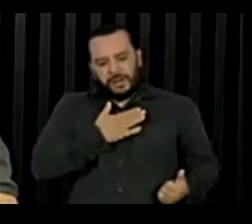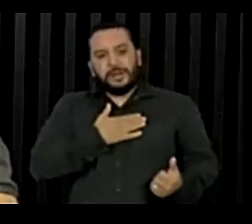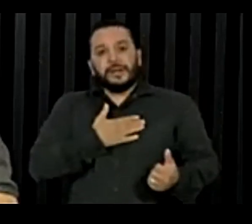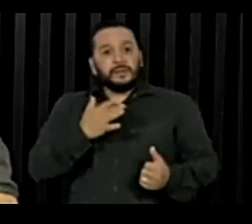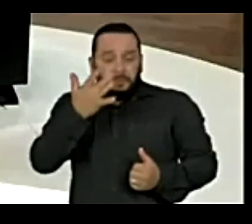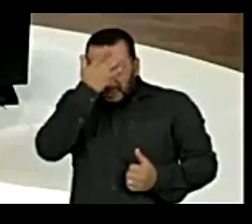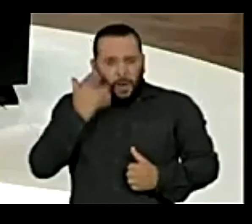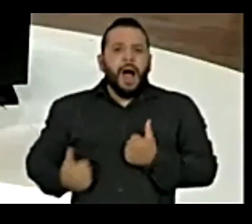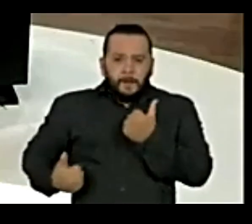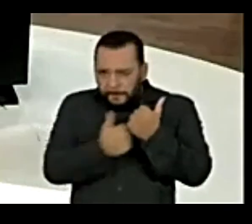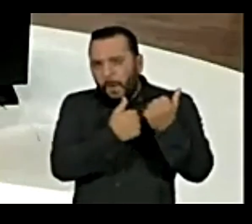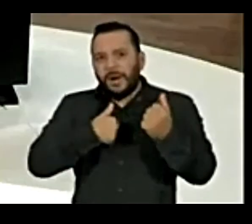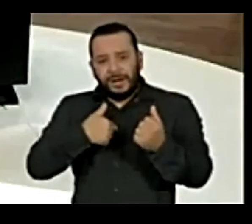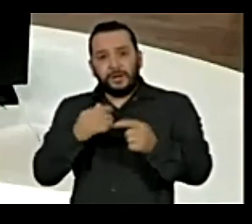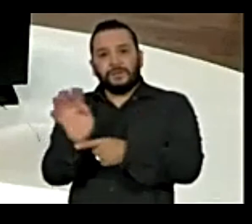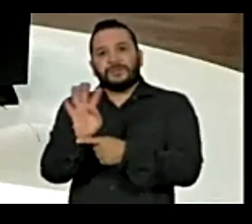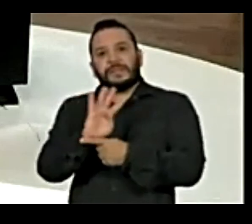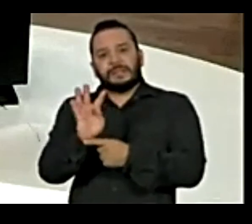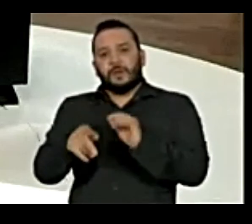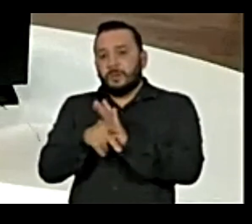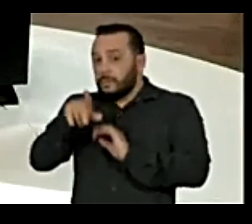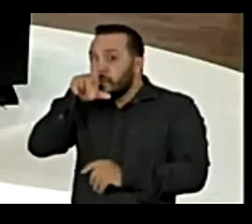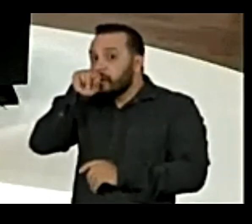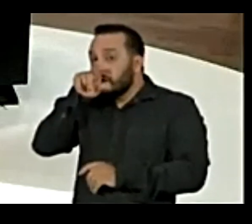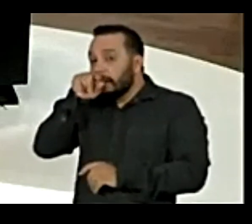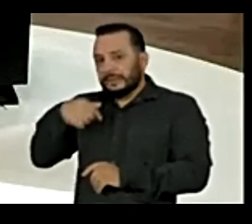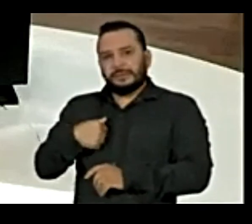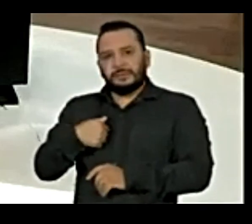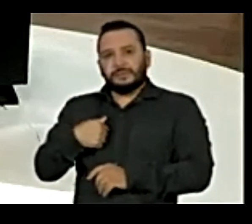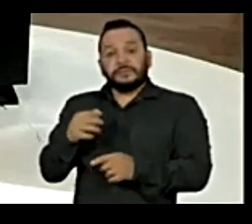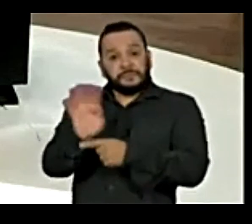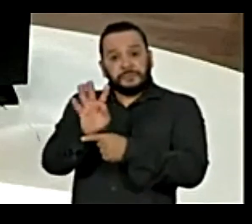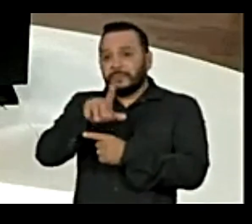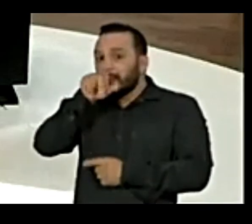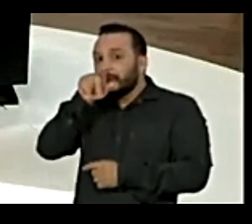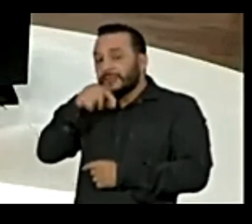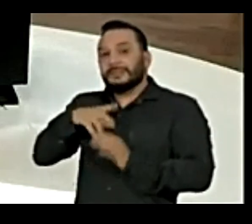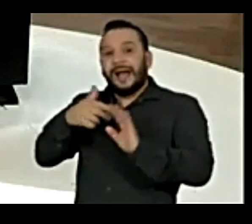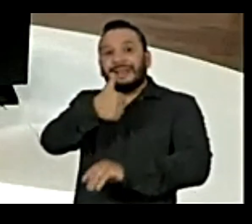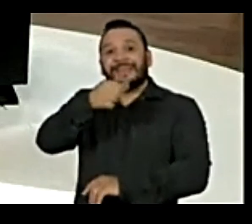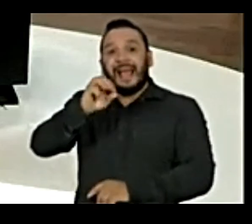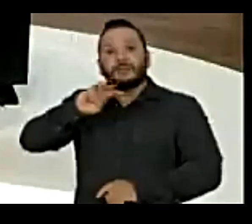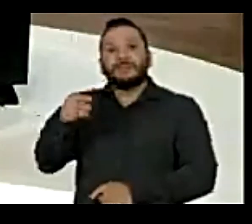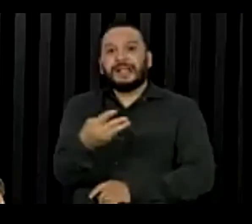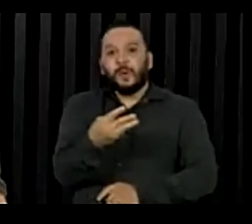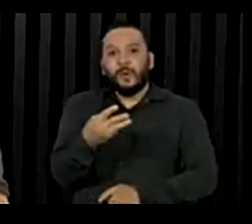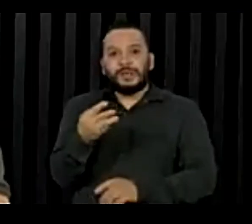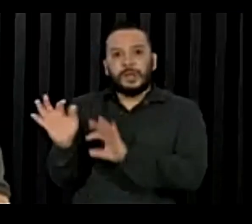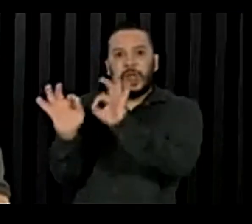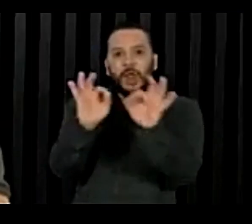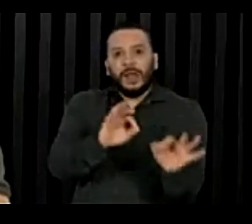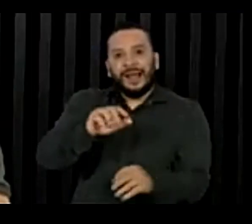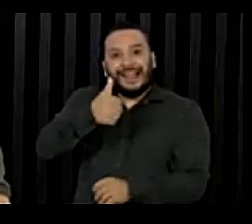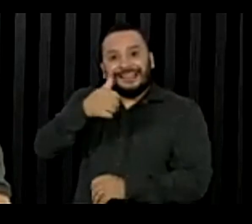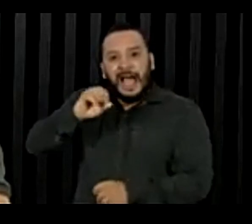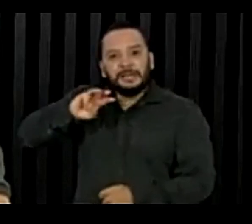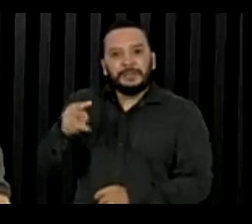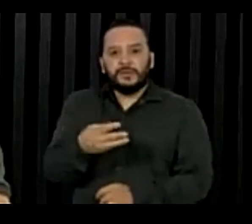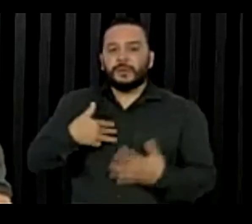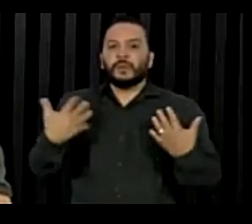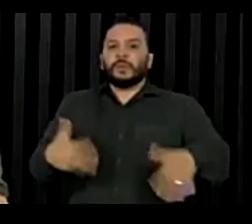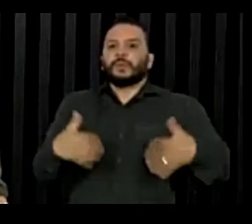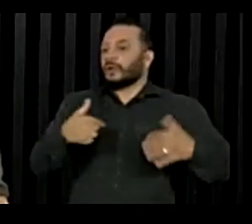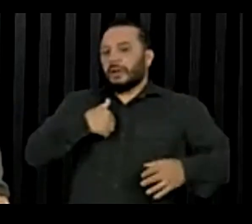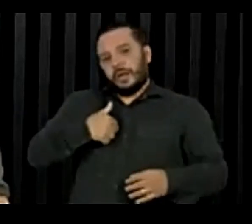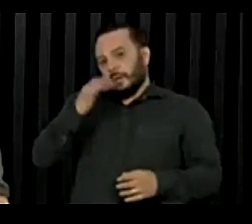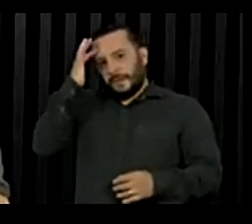tanto apoio depois de um vídeo no Twitter quanto eu recebi. Um vídeo no Twitter pegar 10 milhões de visualizações é uma coisa que eu nunca imaginei que fosse pegar. E